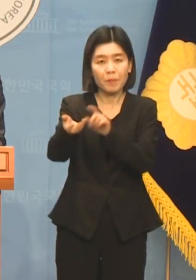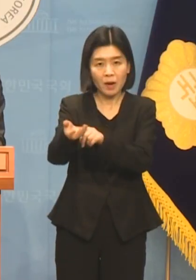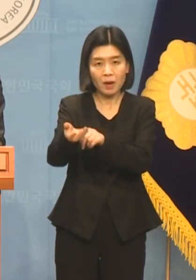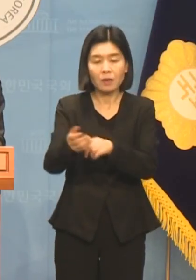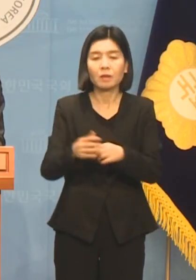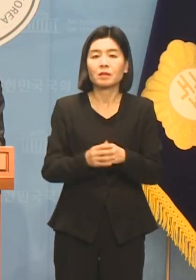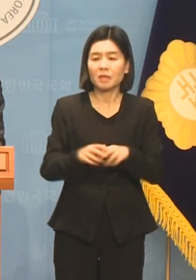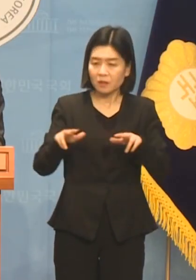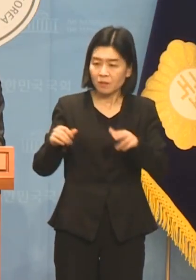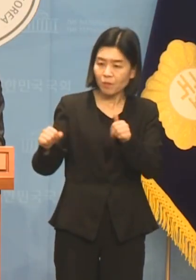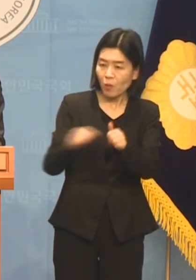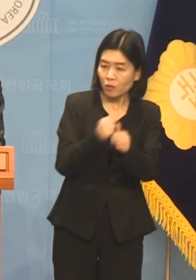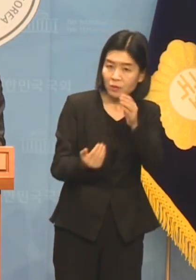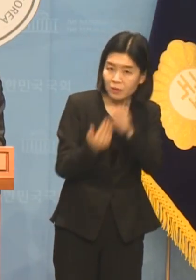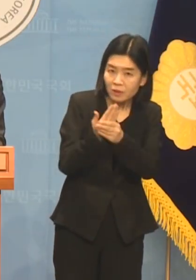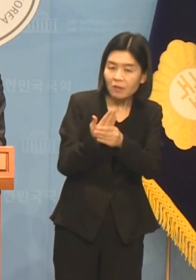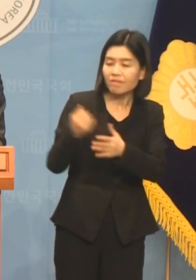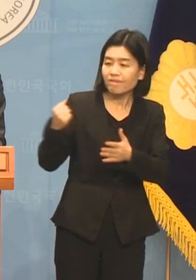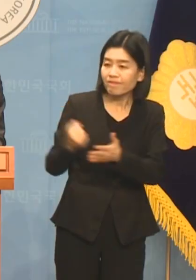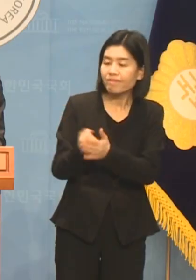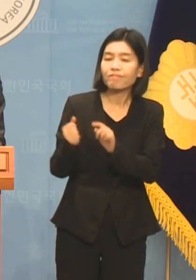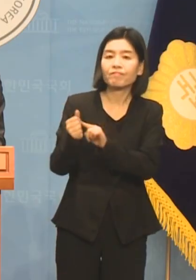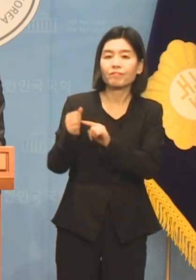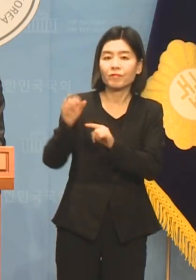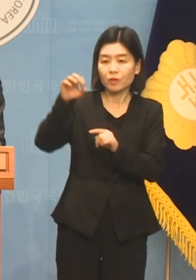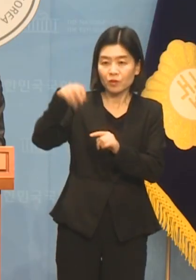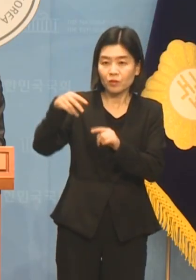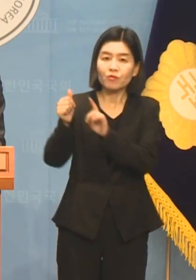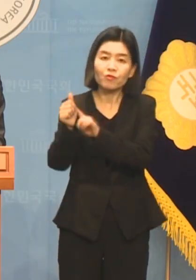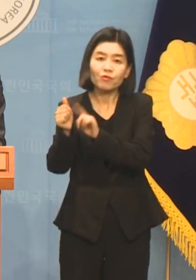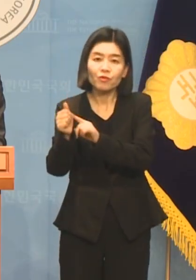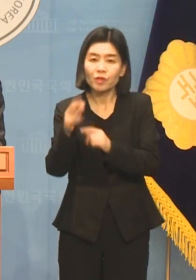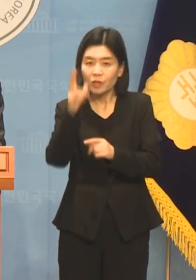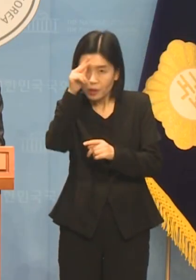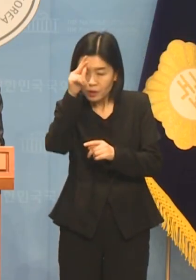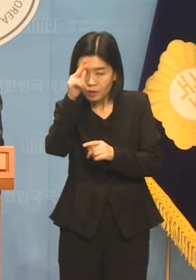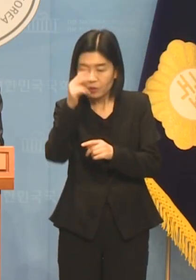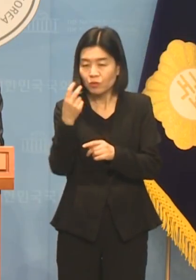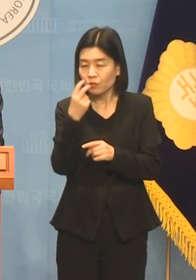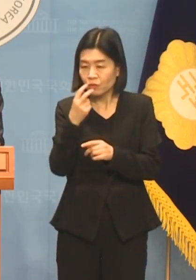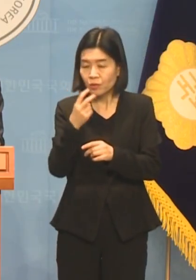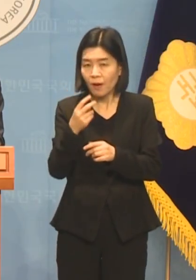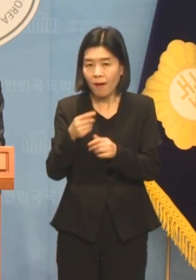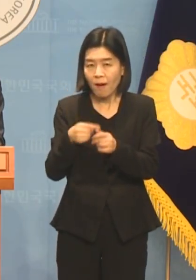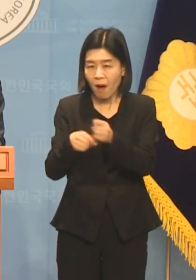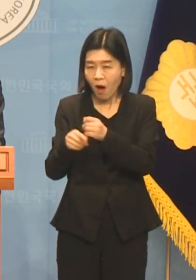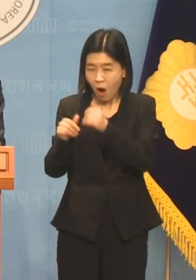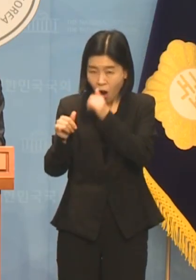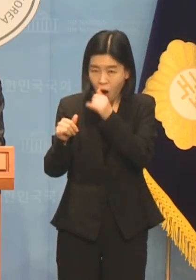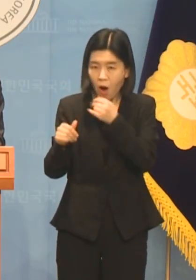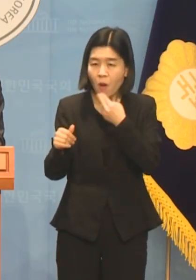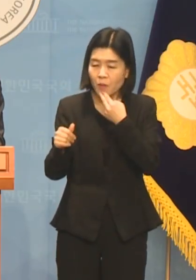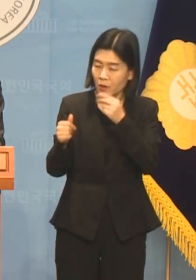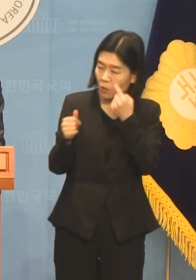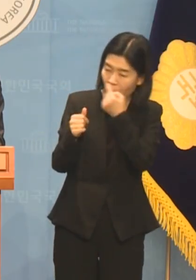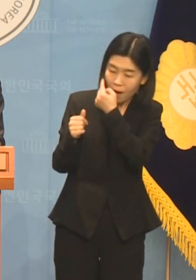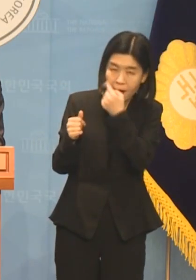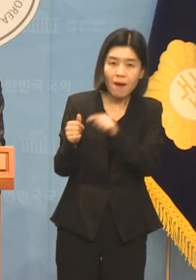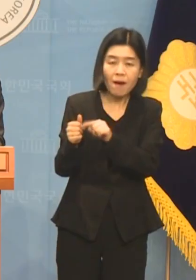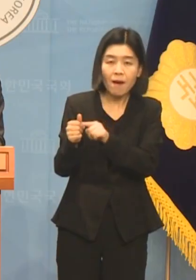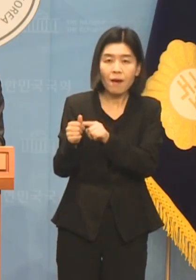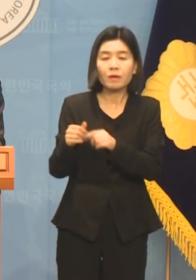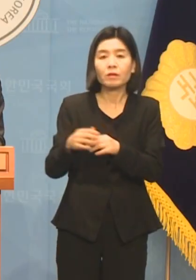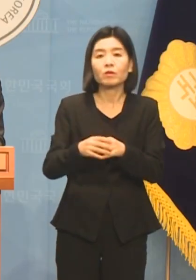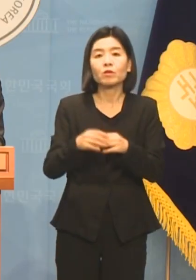대해 강력한 유감을 표하며 유 씨가 경찰 수사를 제대로 받고 있는지 끝까지 확인할 것입니다. 아울러 유 씨가 운영